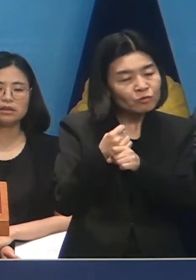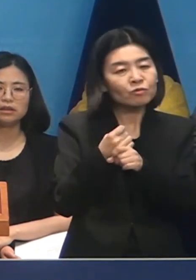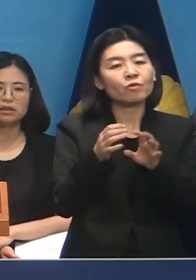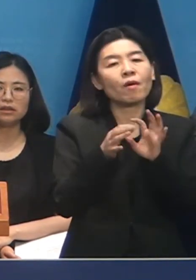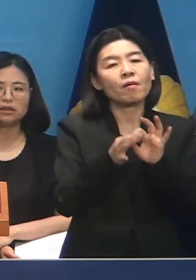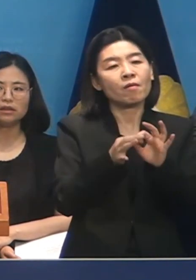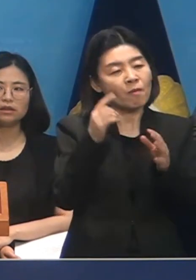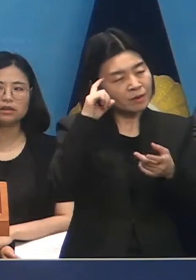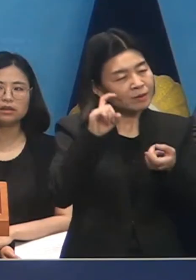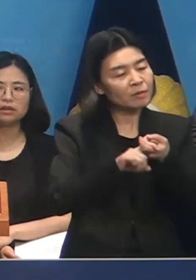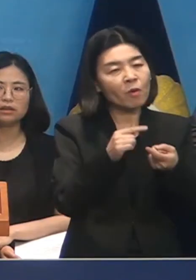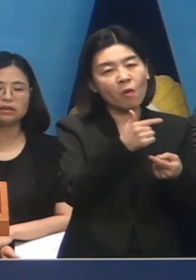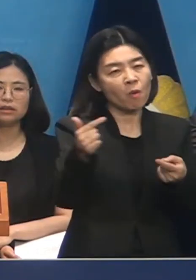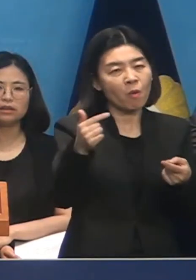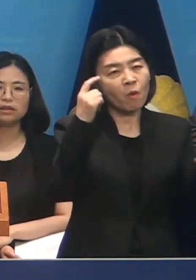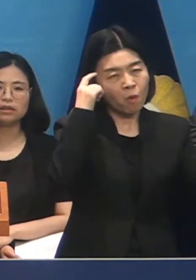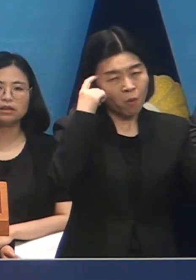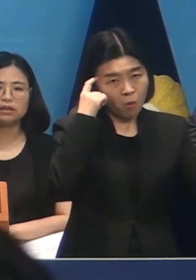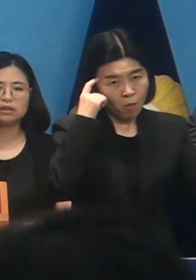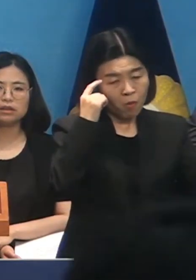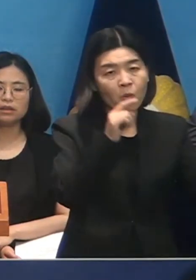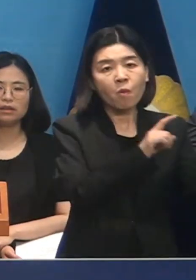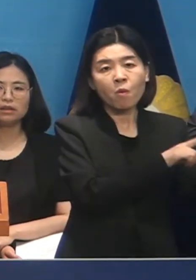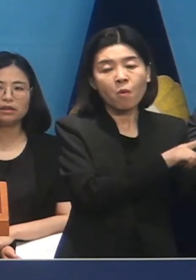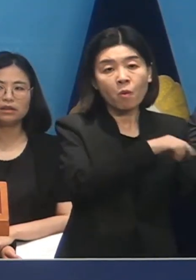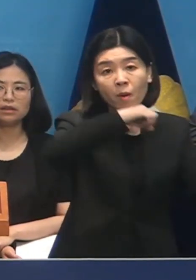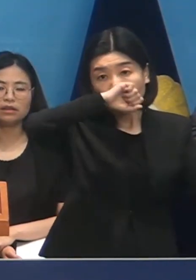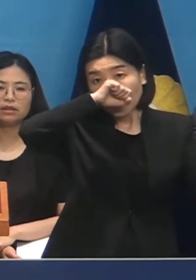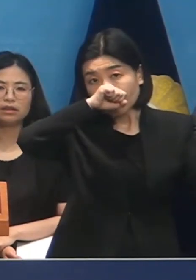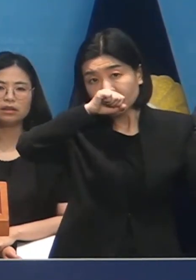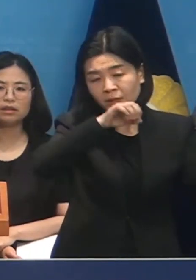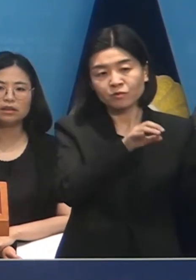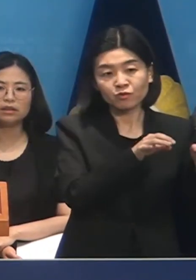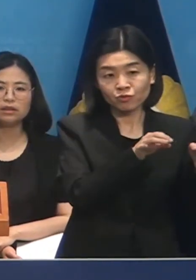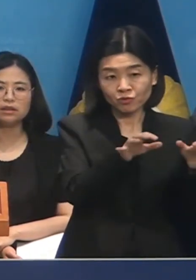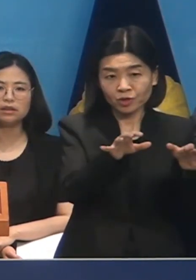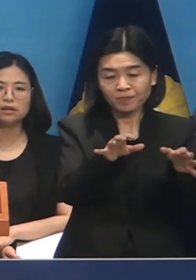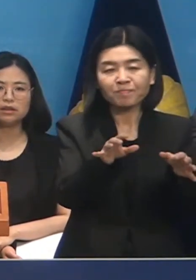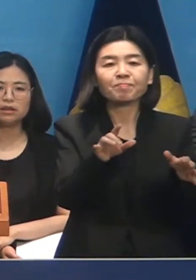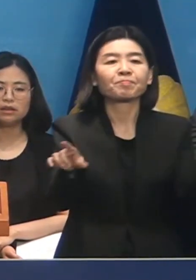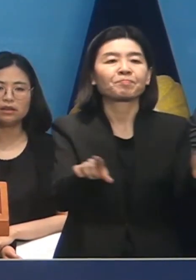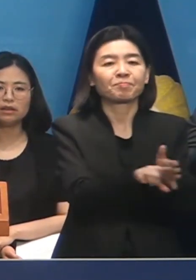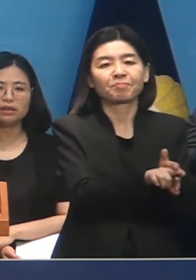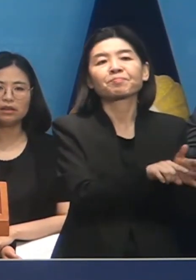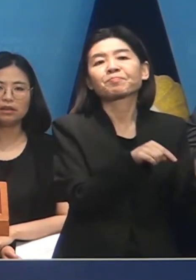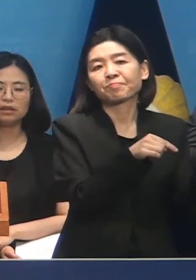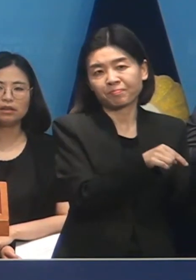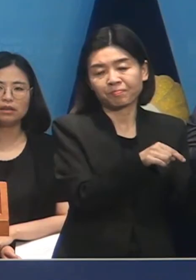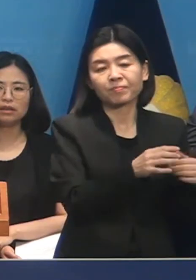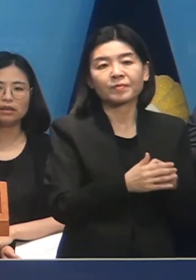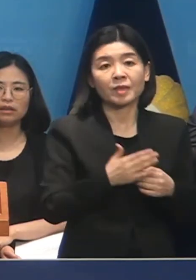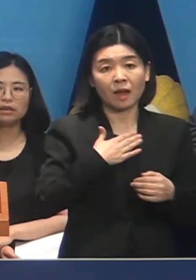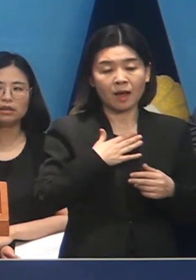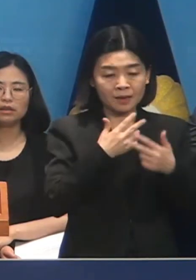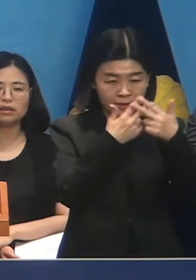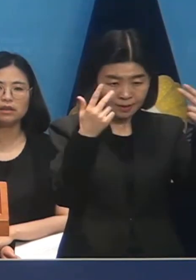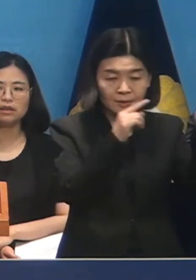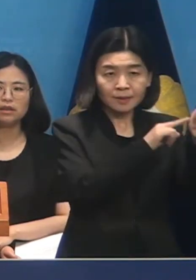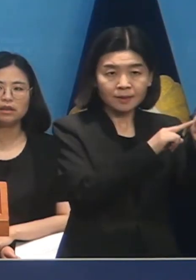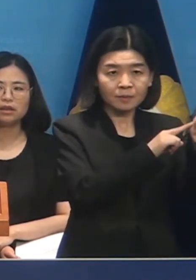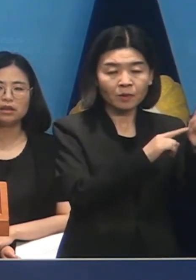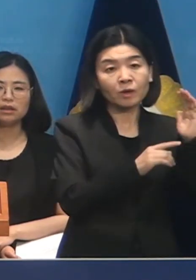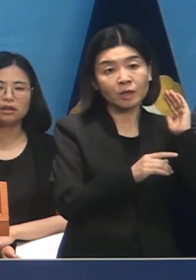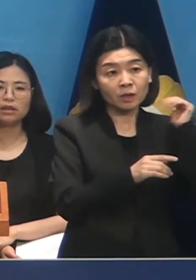거라 생각하고 또한 실제로 거기에 대한 예산 투입이 될 거라고 믿고 있습니다. 그래서 저는 이재명 대통령